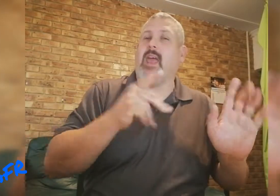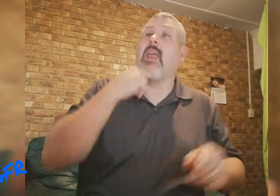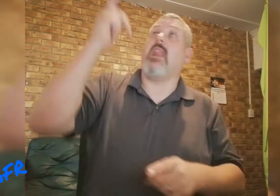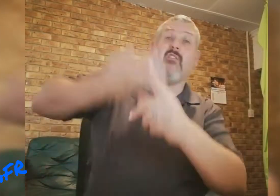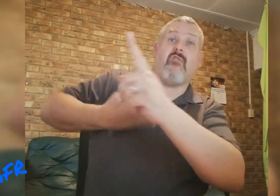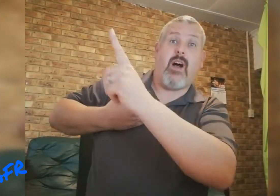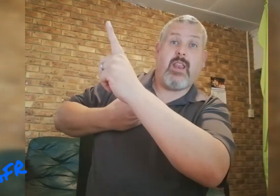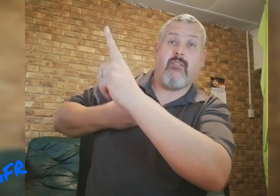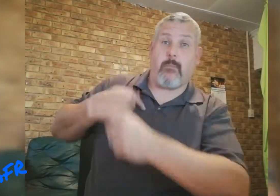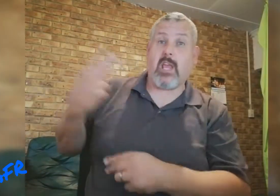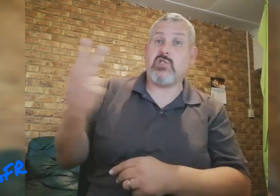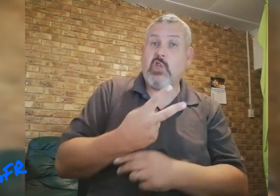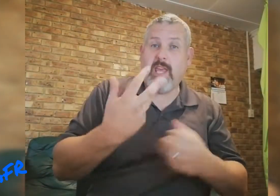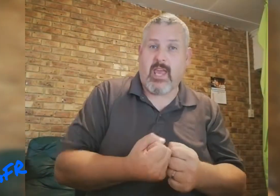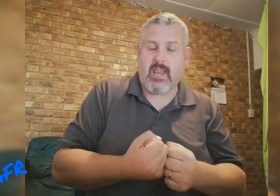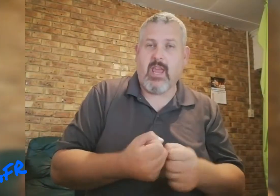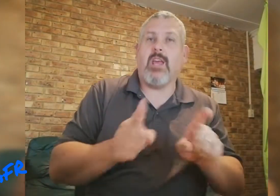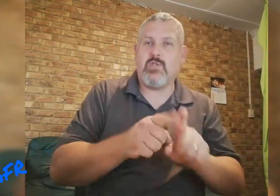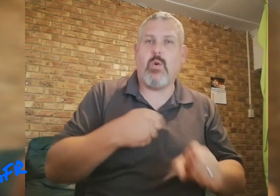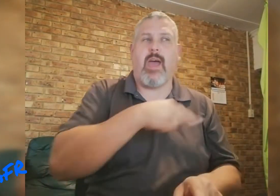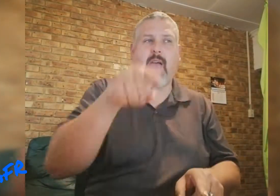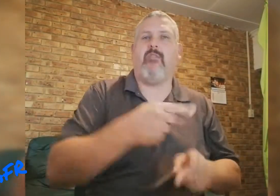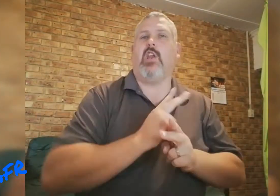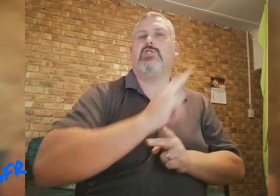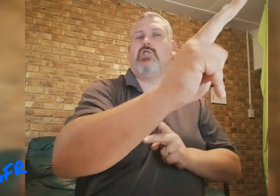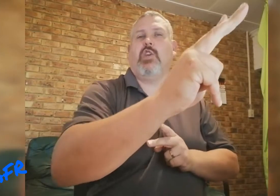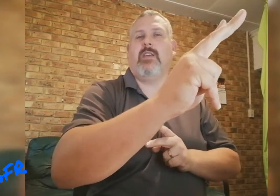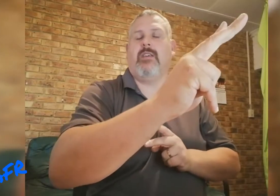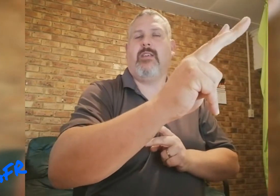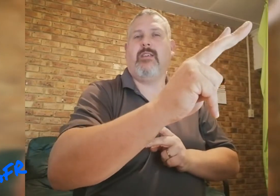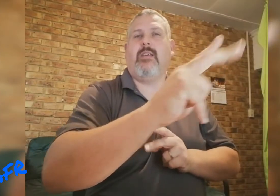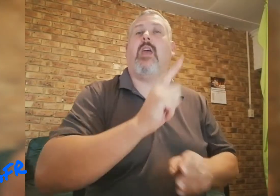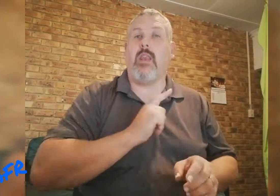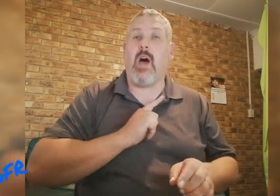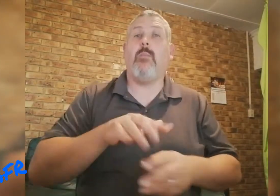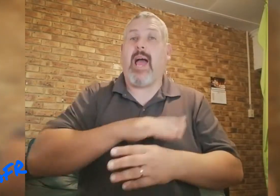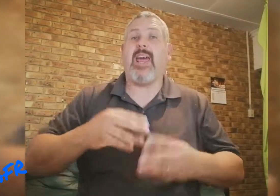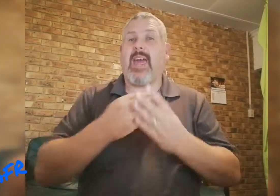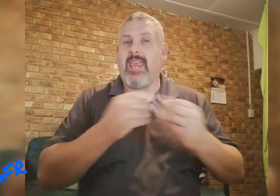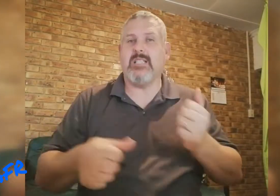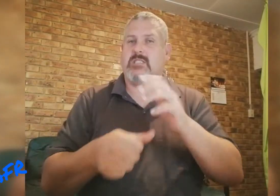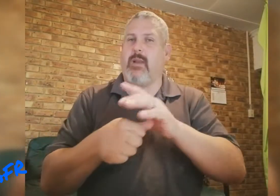nie, Vader wat my gestuur het, so ek vir julle stuur. En daarom die Heilige Gees is